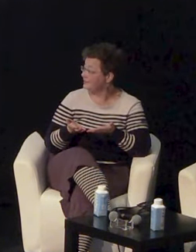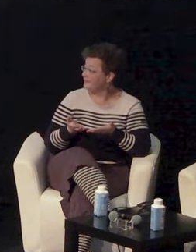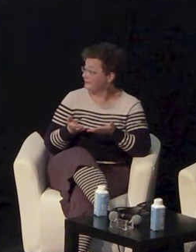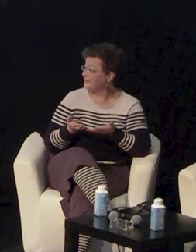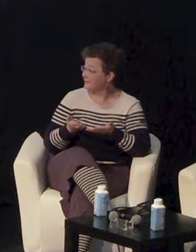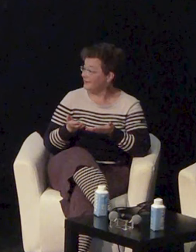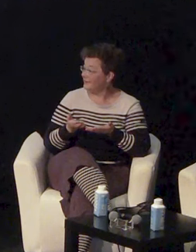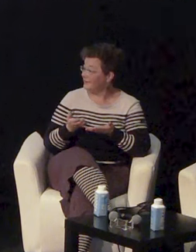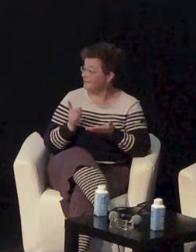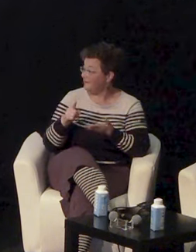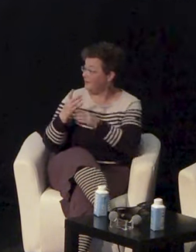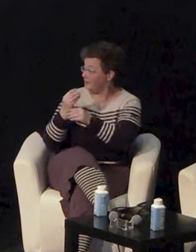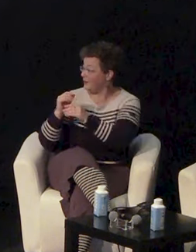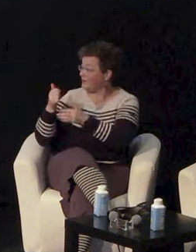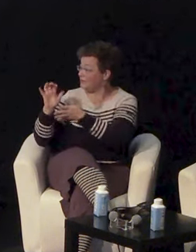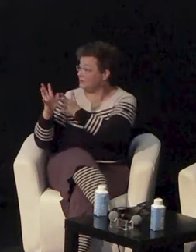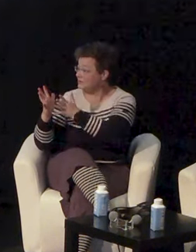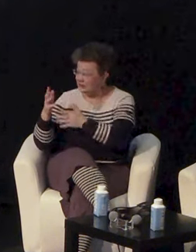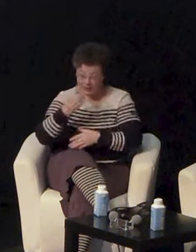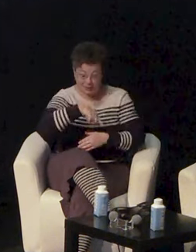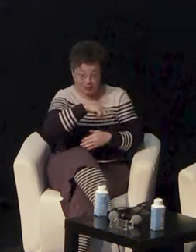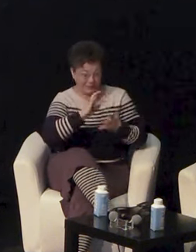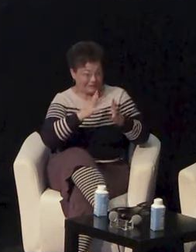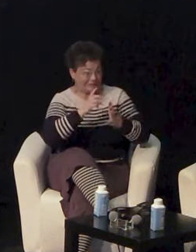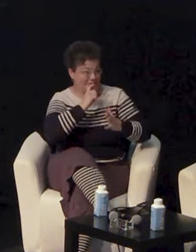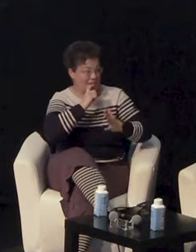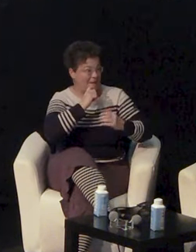aussi que ces entendants apprennent la langue des signes.